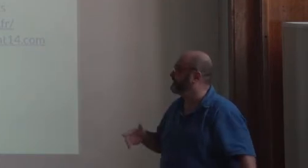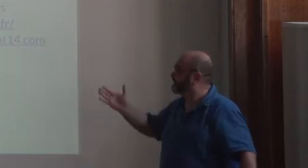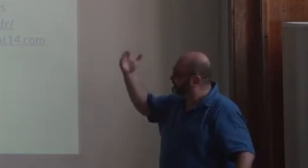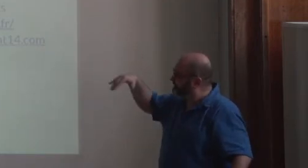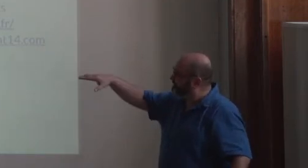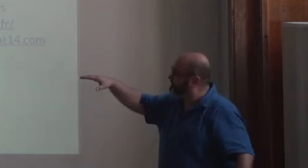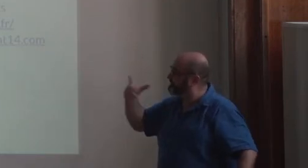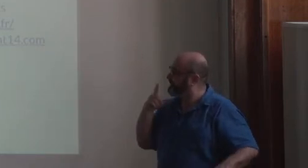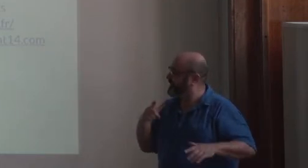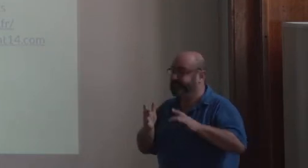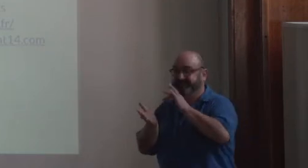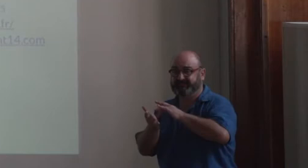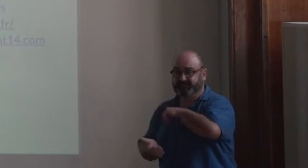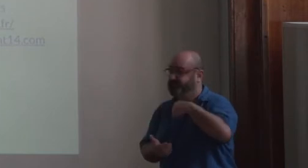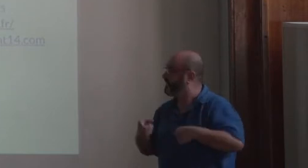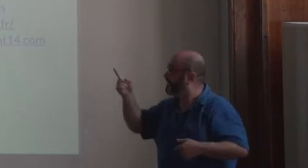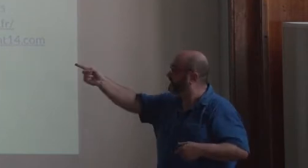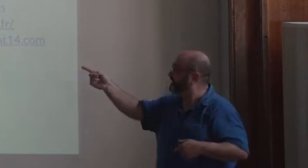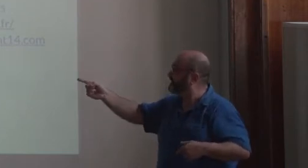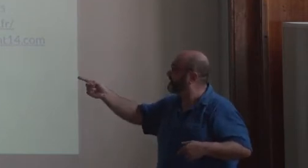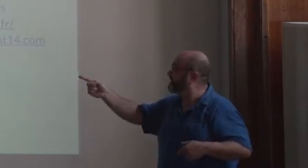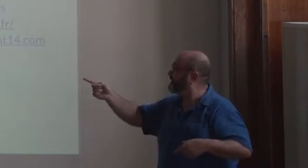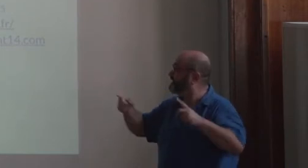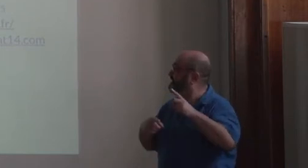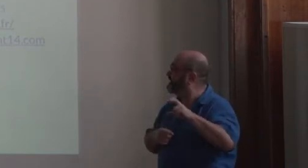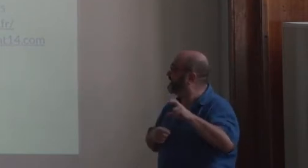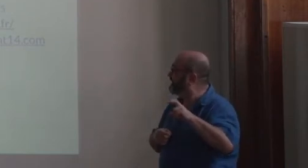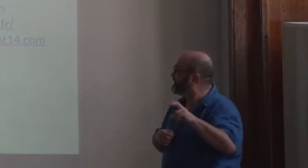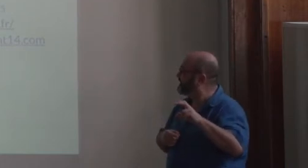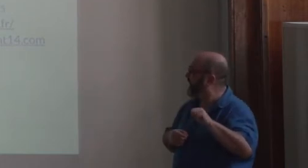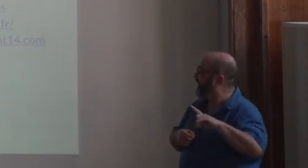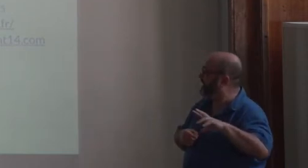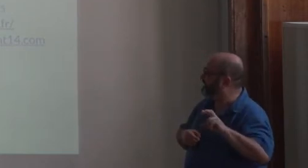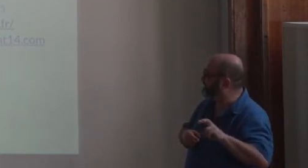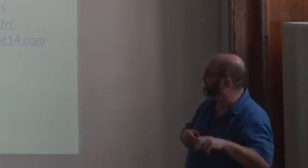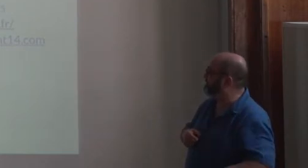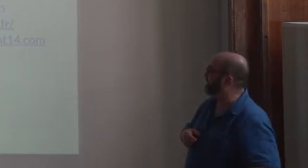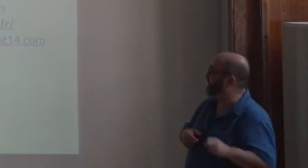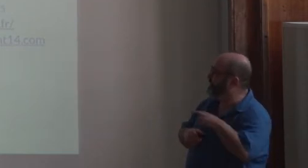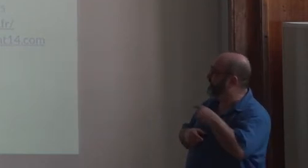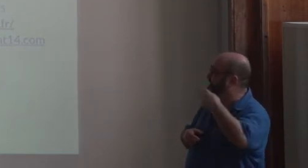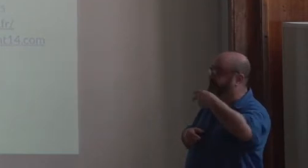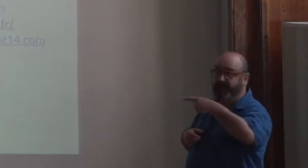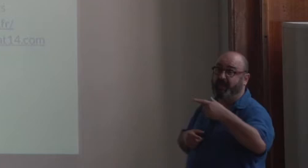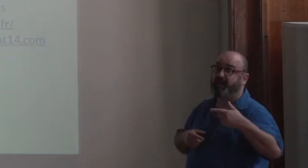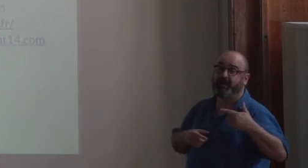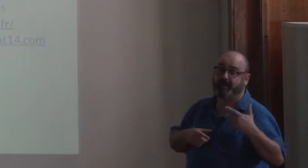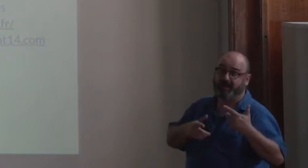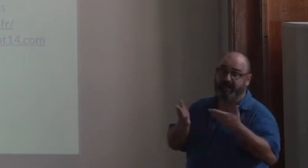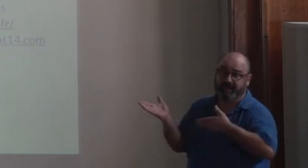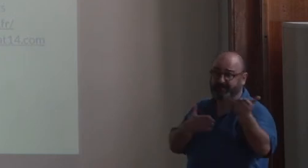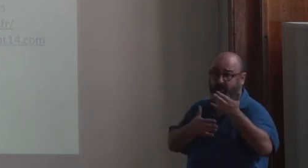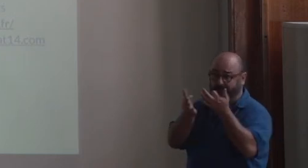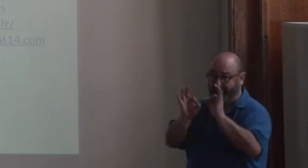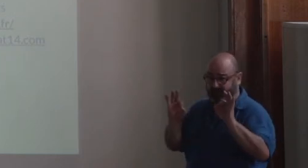Vous avez les sites chinois d'Illextrême et AliExpress qui ont expédition gratuite et leurs prix